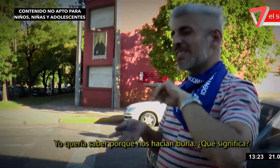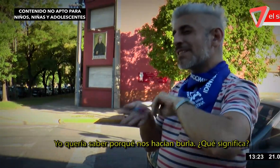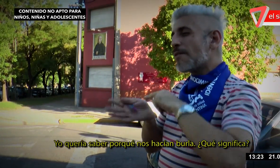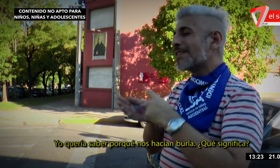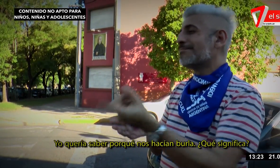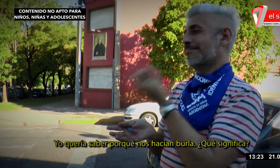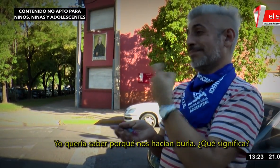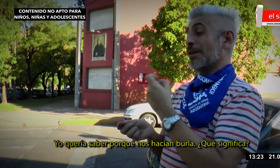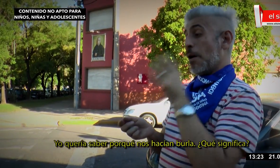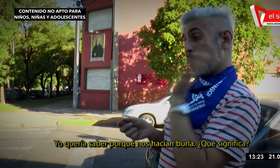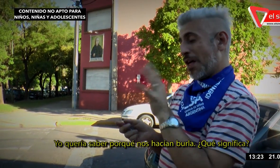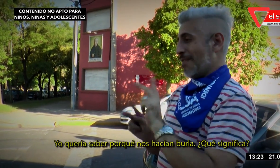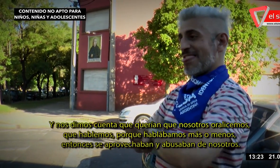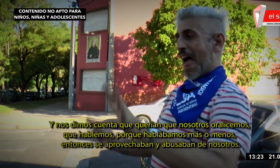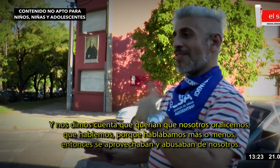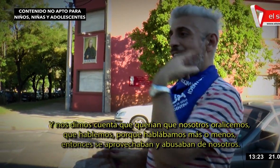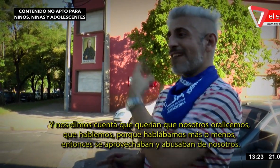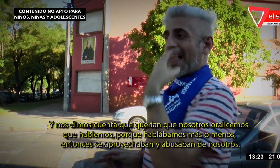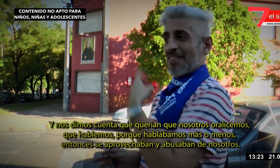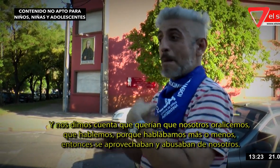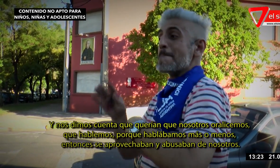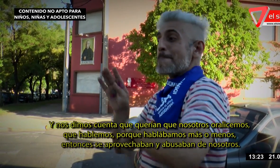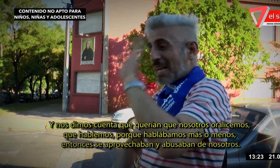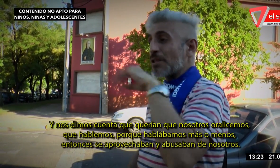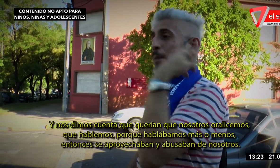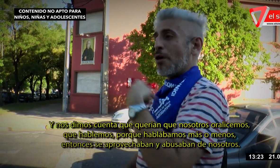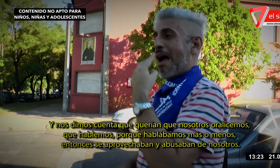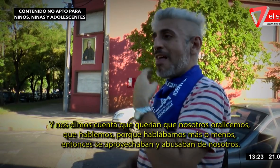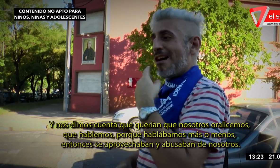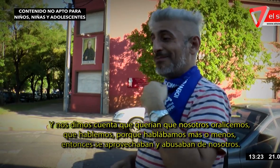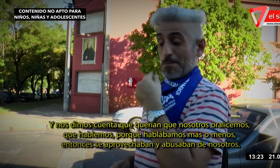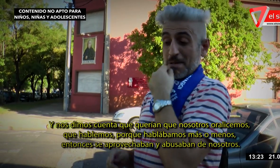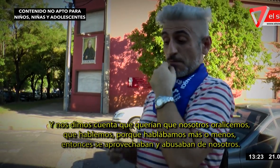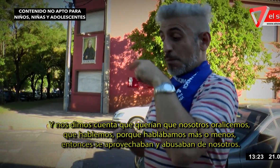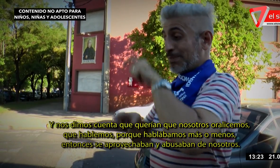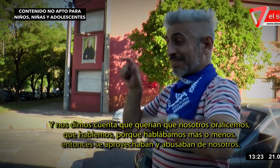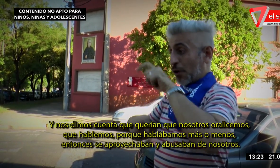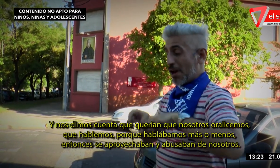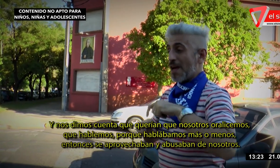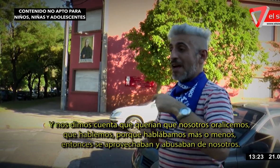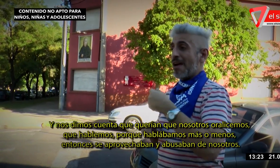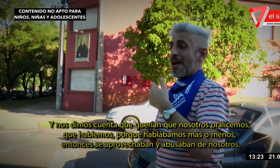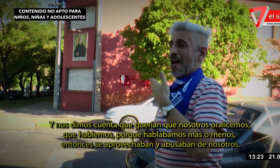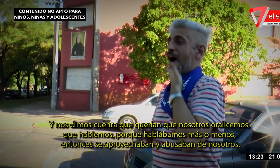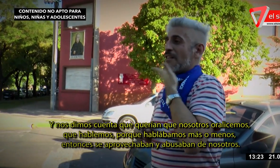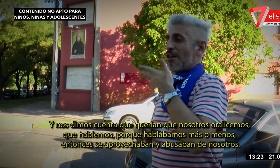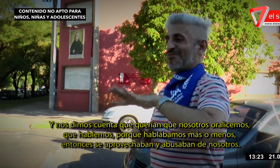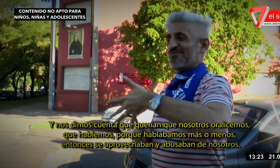hacían burla. ¿Qué significa? Nos dimos cuenta de que querían que nosotros oralicemos, que